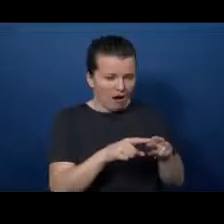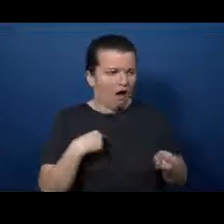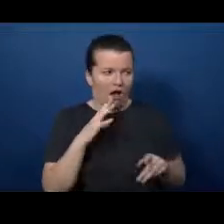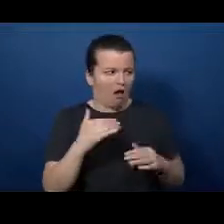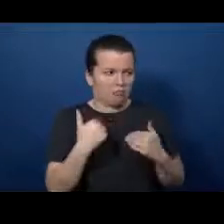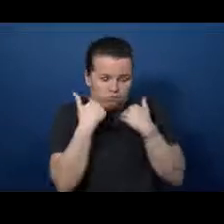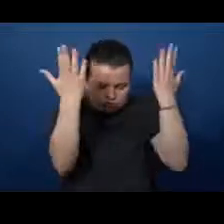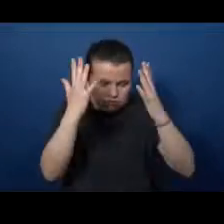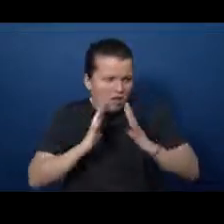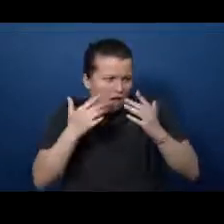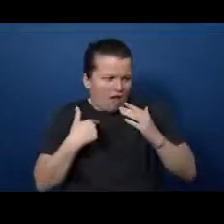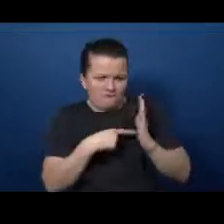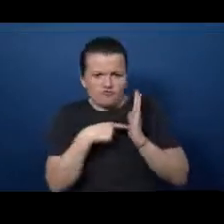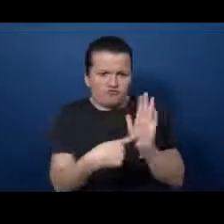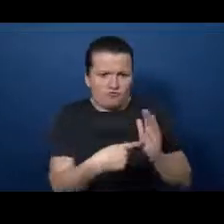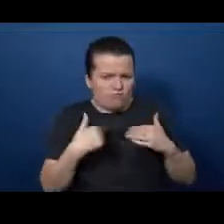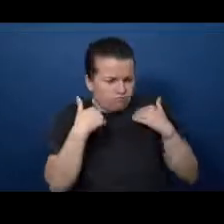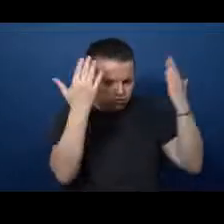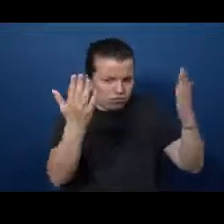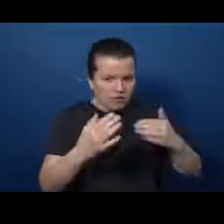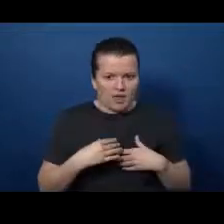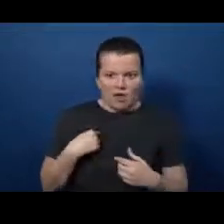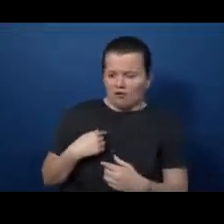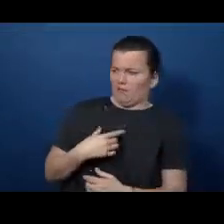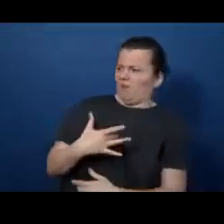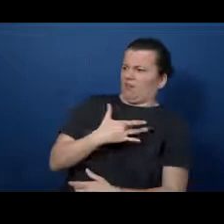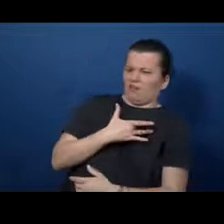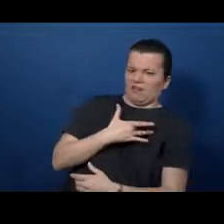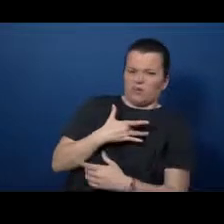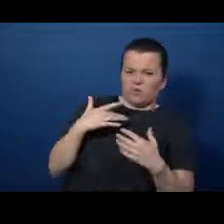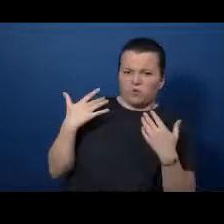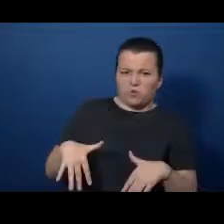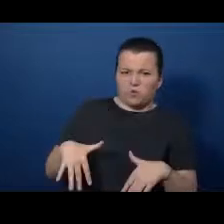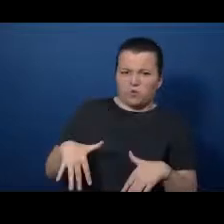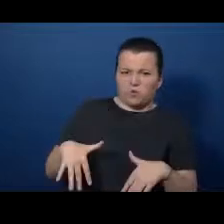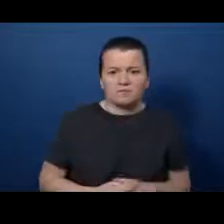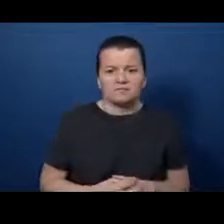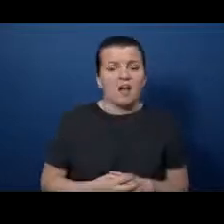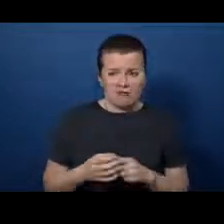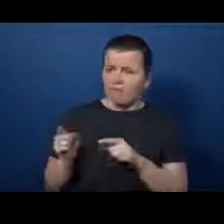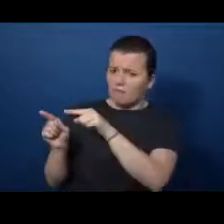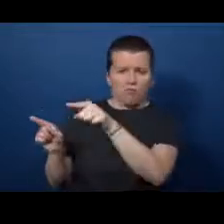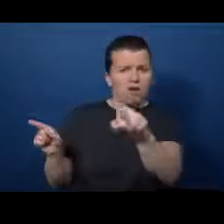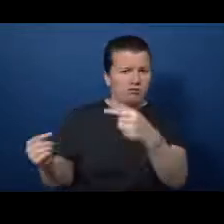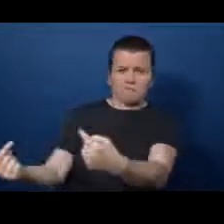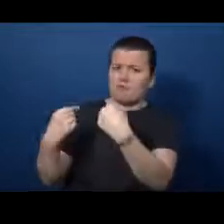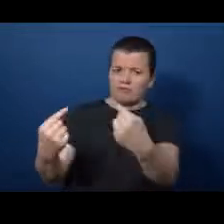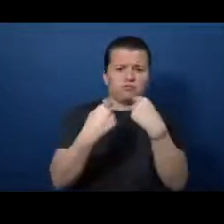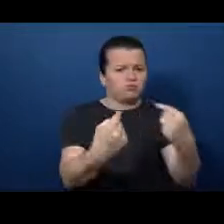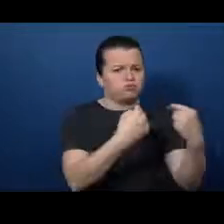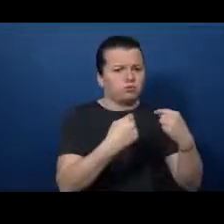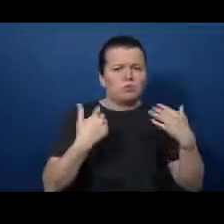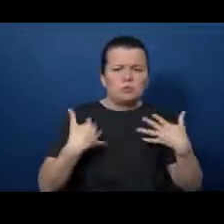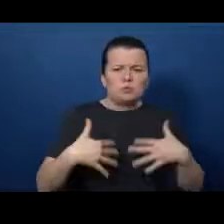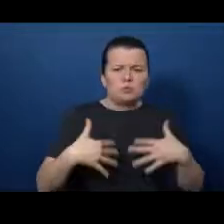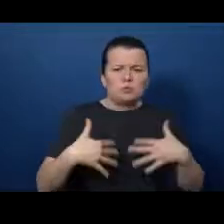么不去死呢？”你想象不到一个初中的孩子，这两位初中的男孩可以说出这样的话来。尽管